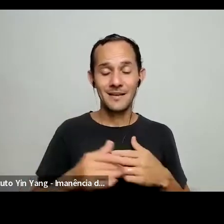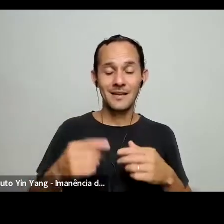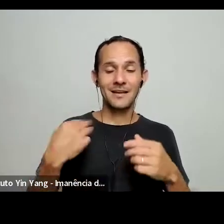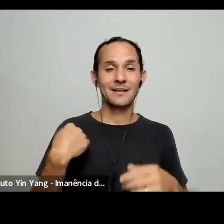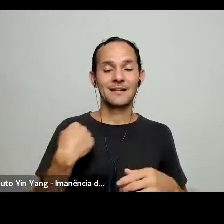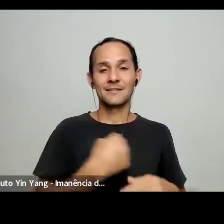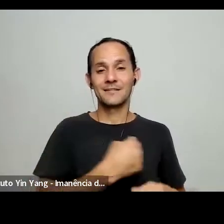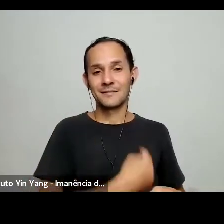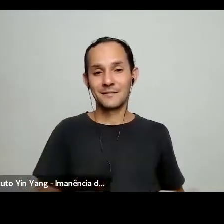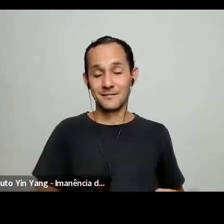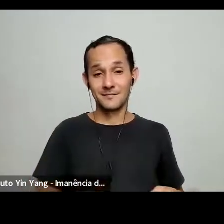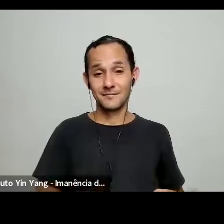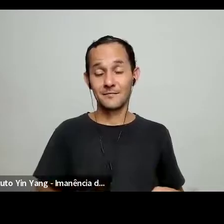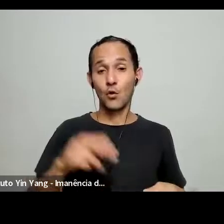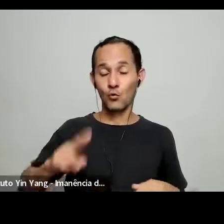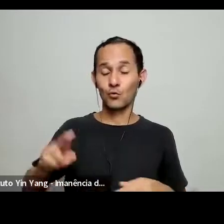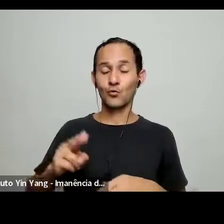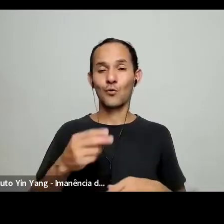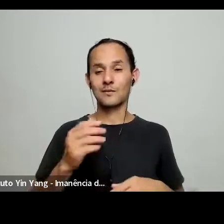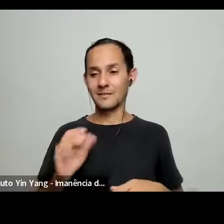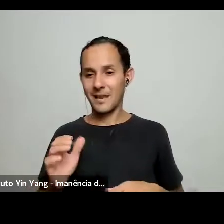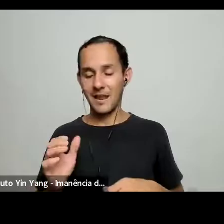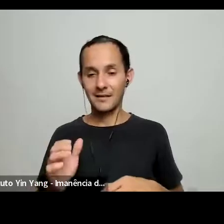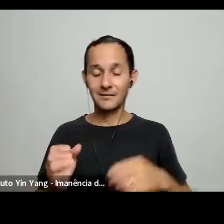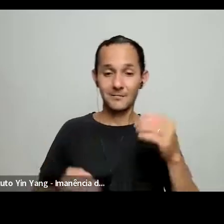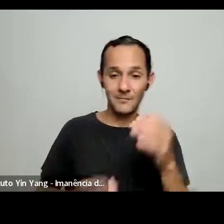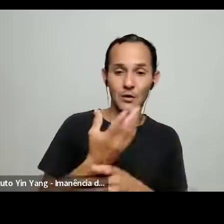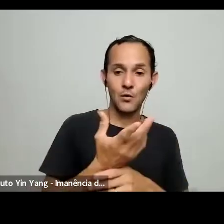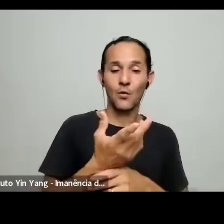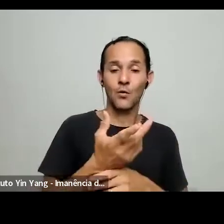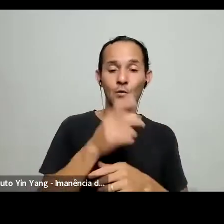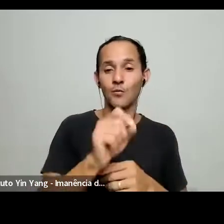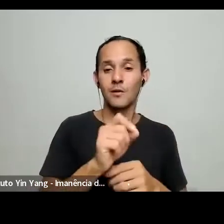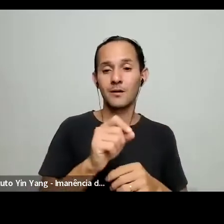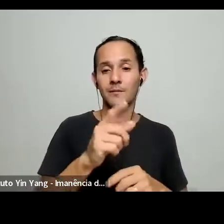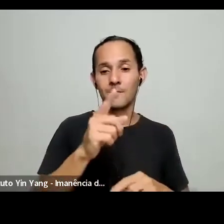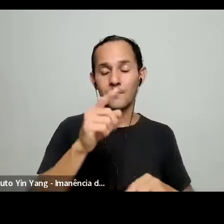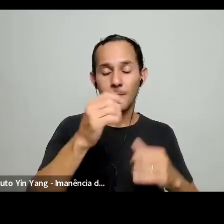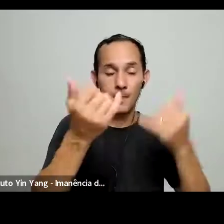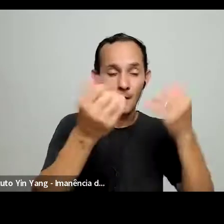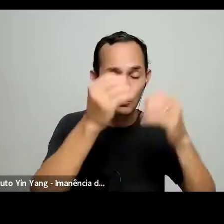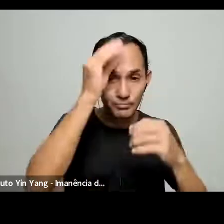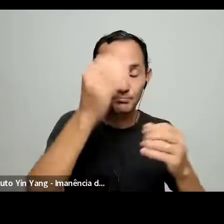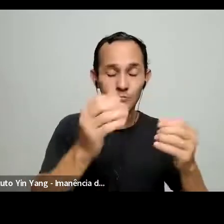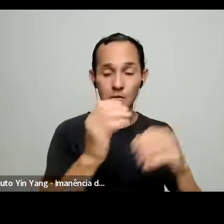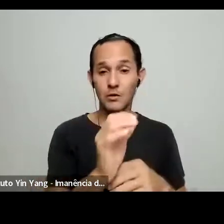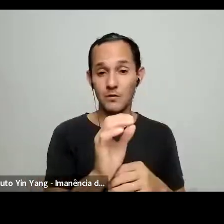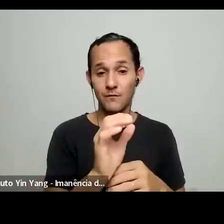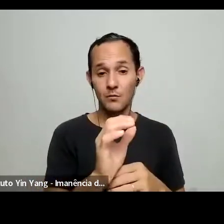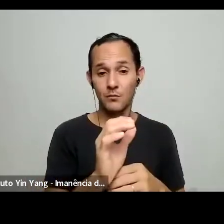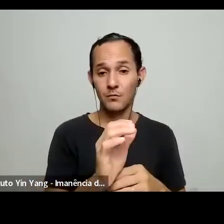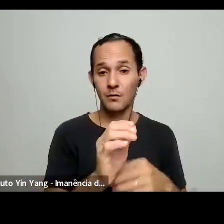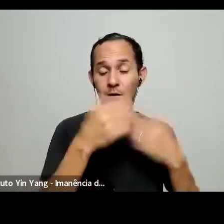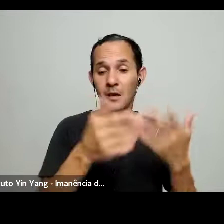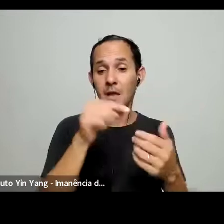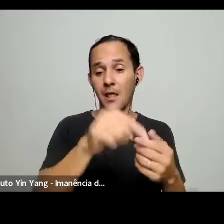se instrumentou da ciência e produziu uma quantidade enorme de conhecimento científico, o que faz com que